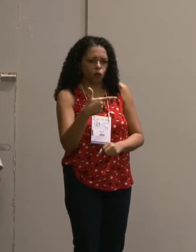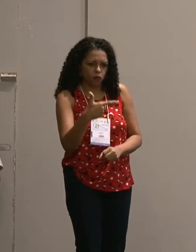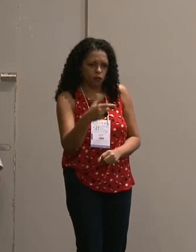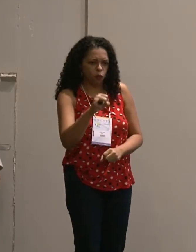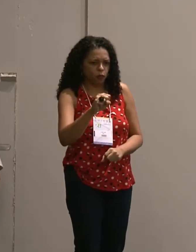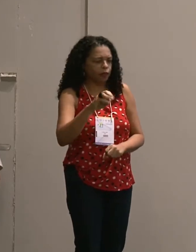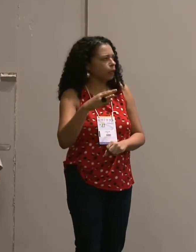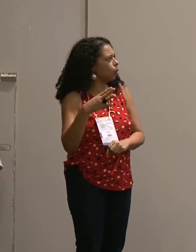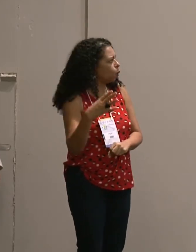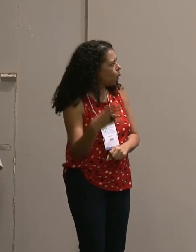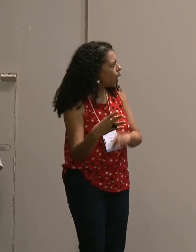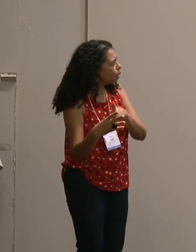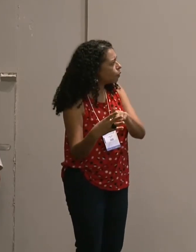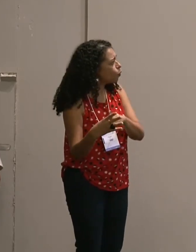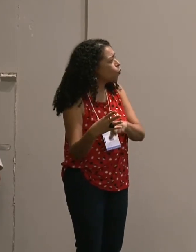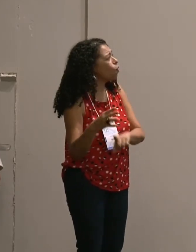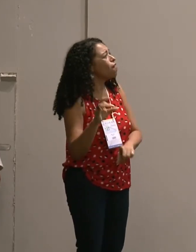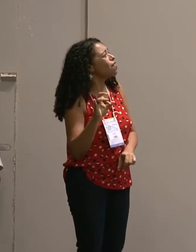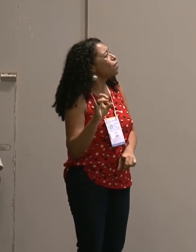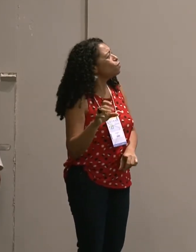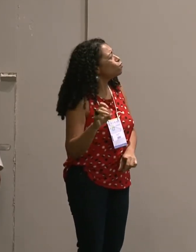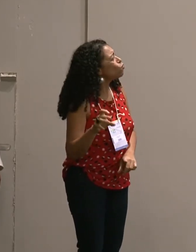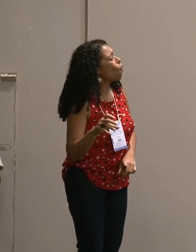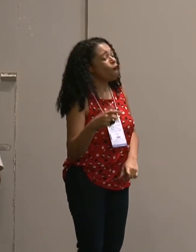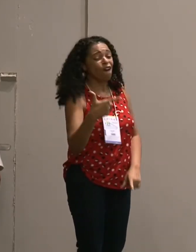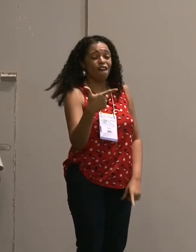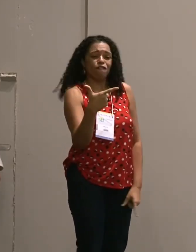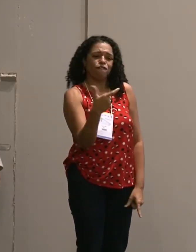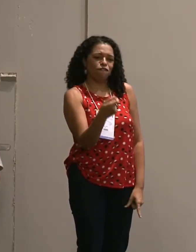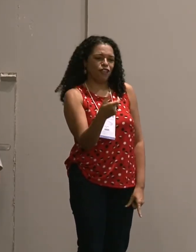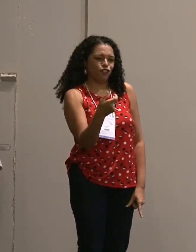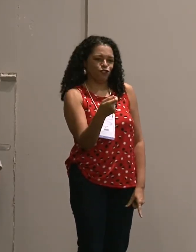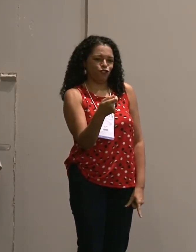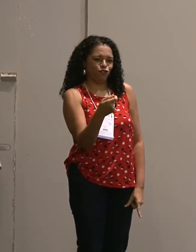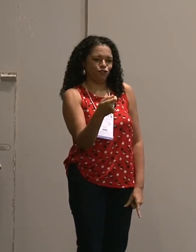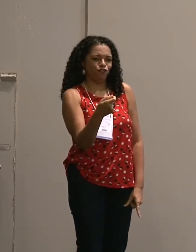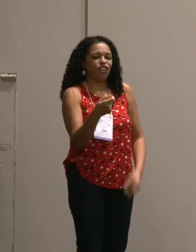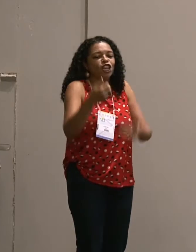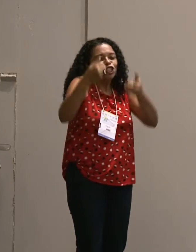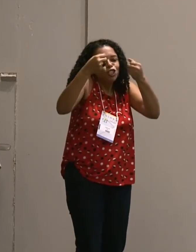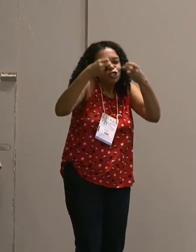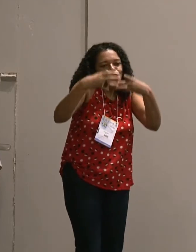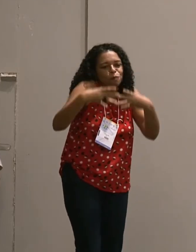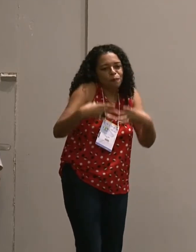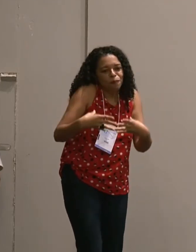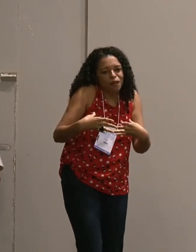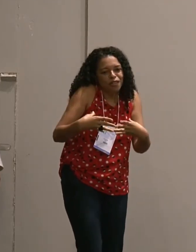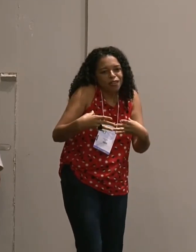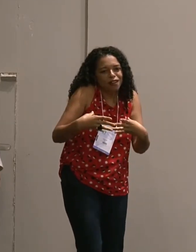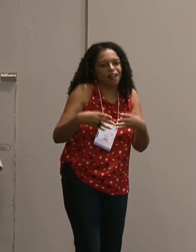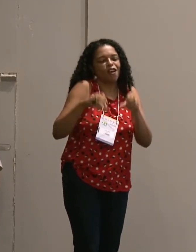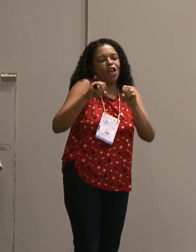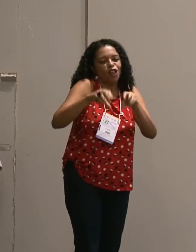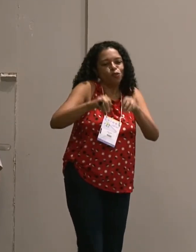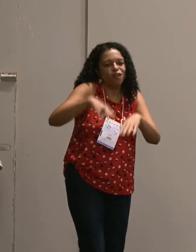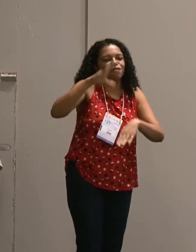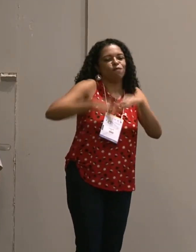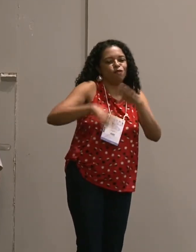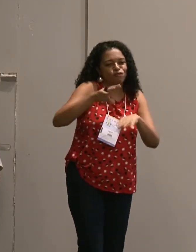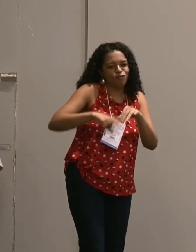284 só que 20 apenas explicam de fato a